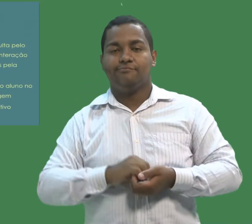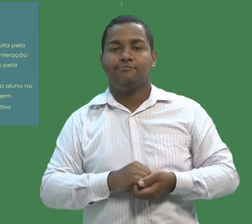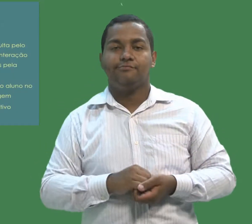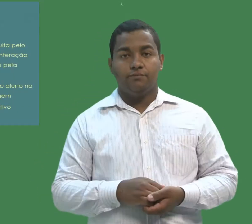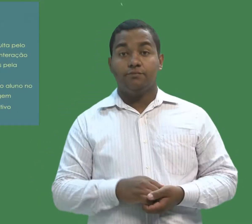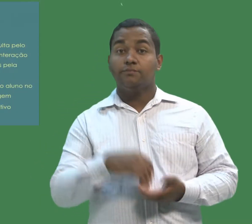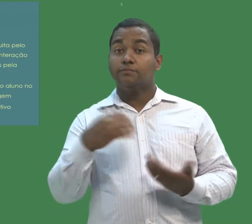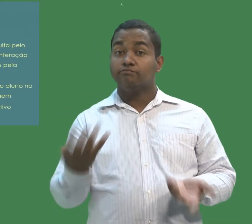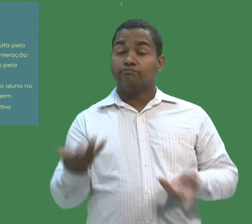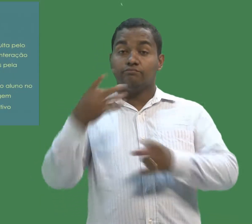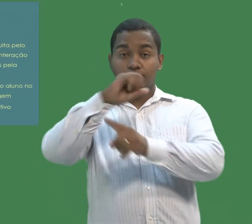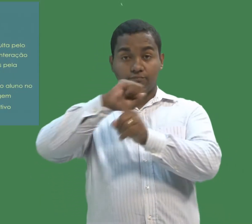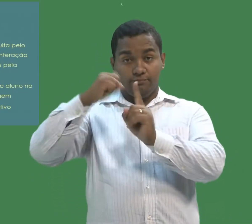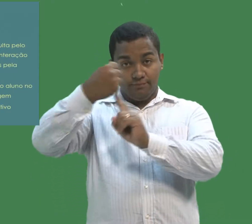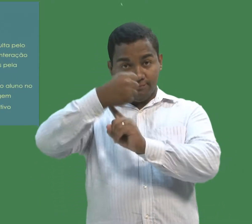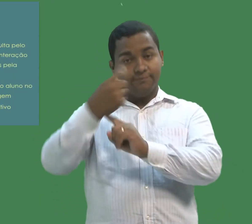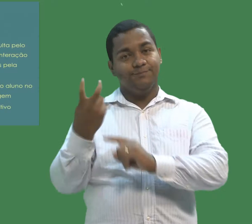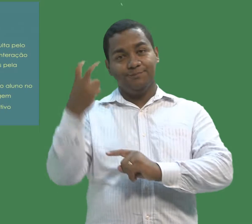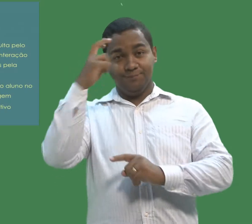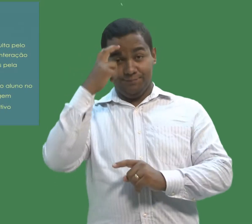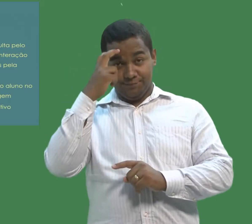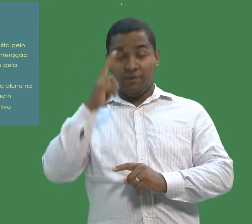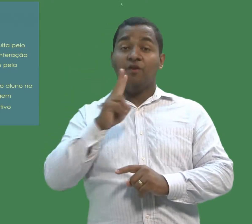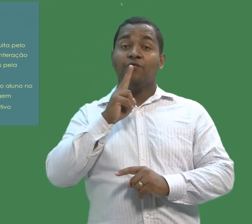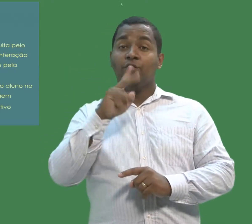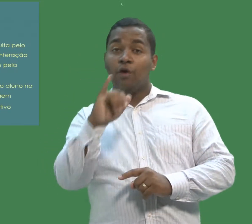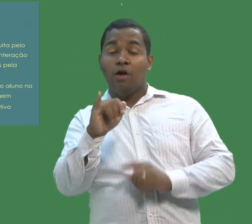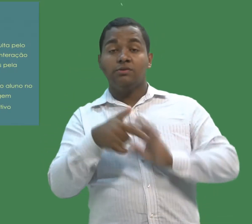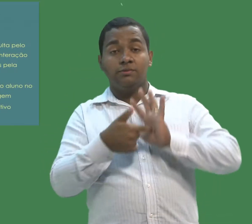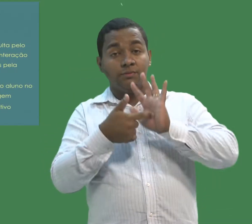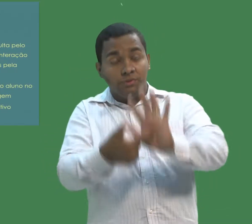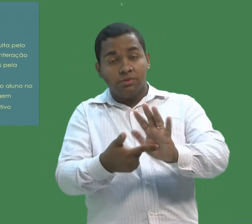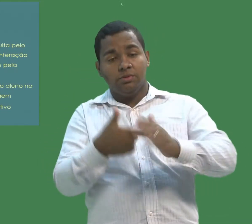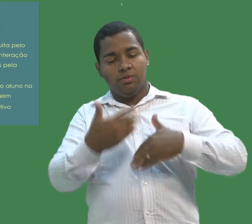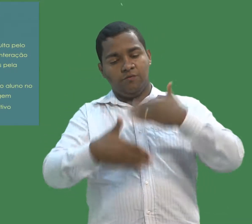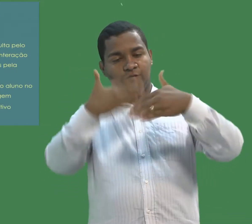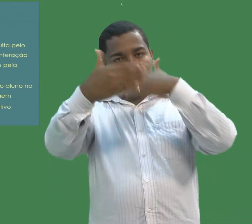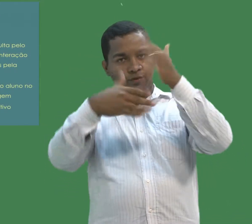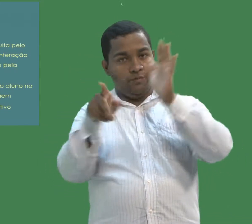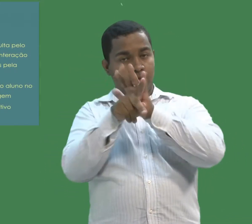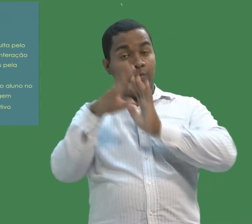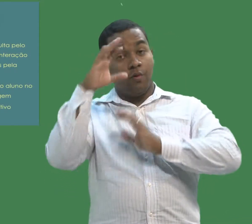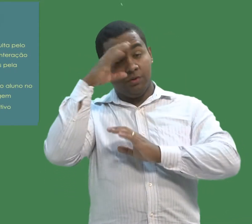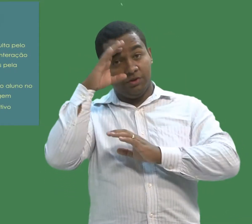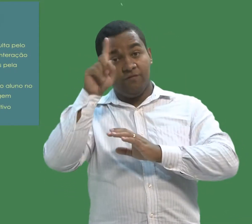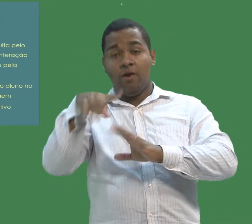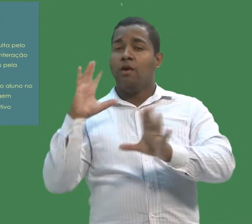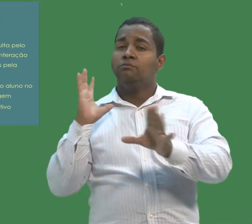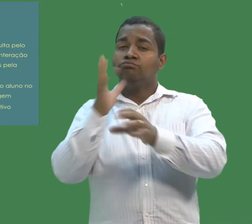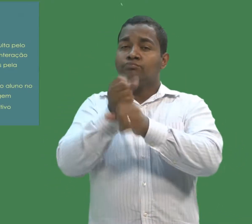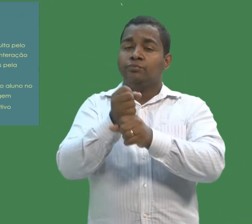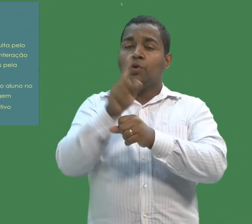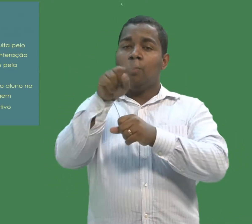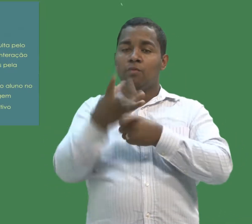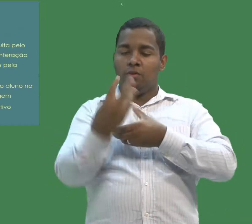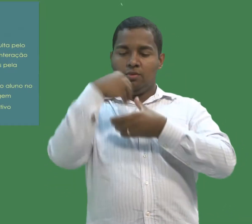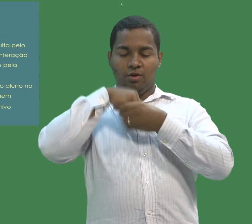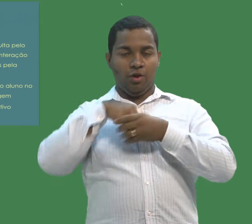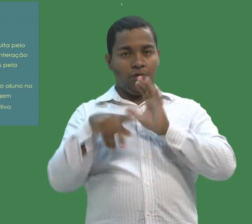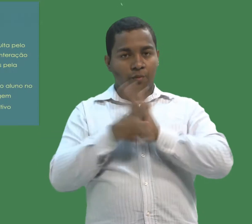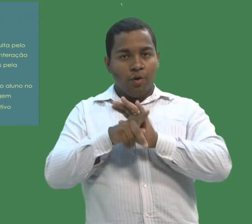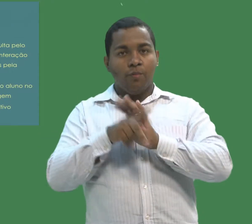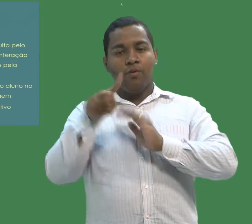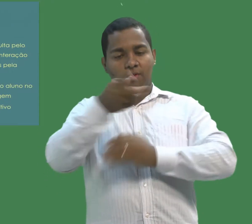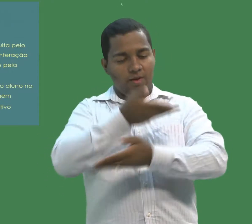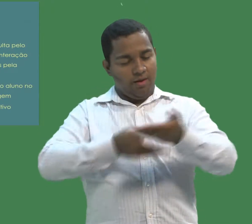Sociedade e cultura. Vygotsky apresenta o desenvolvimento cognitivo que resulta pelo processo de interiorização da interação